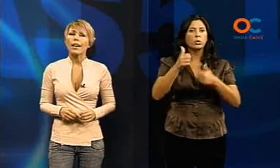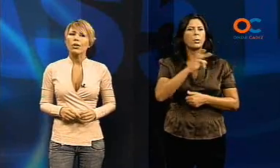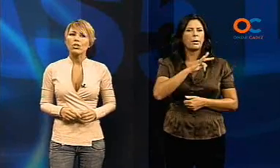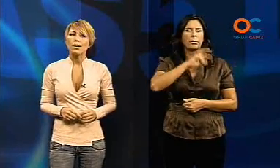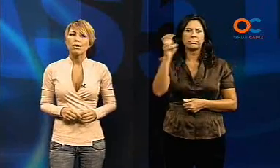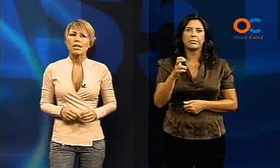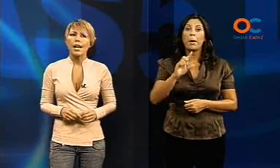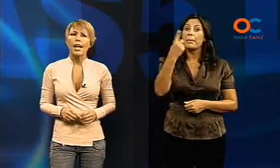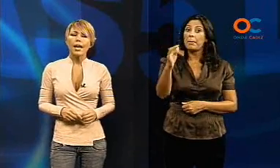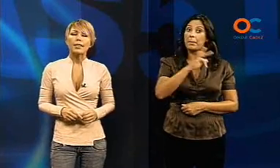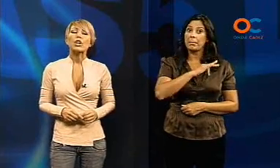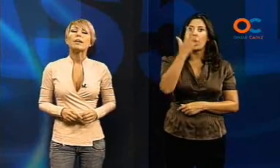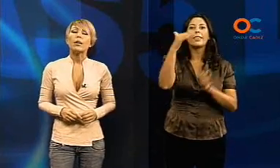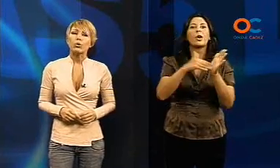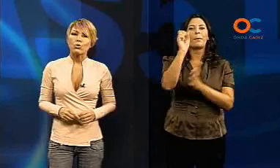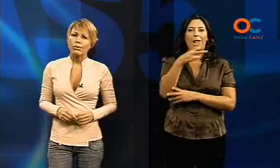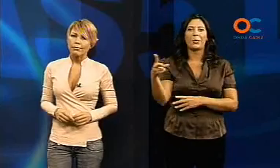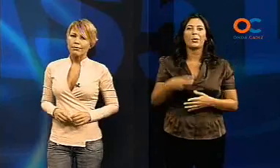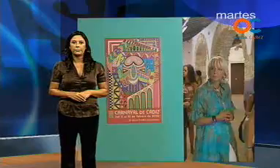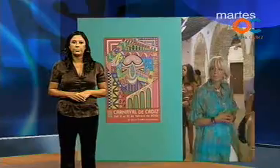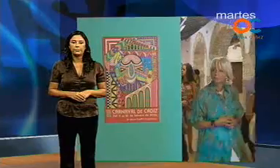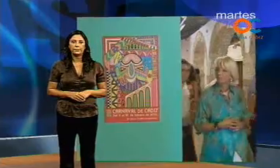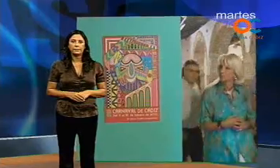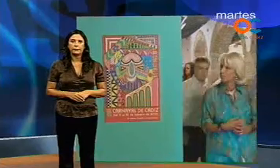El ganador se embolsará 5.000 euros.